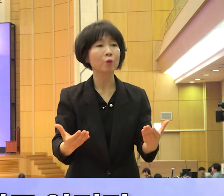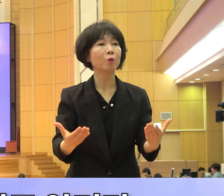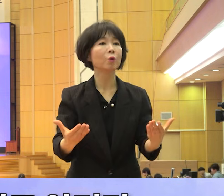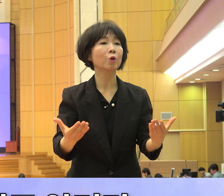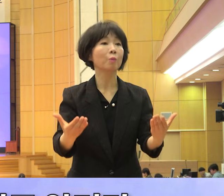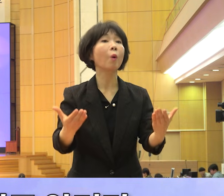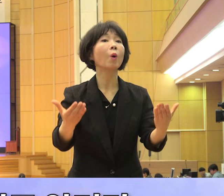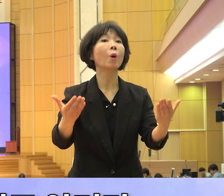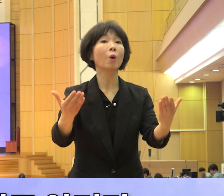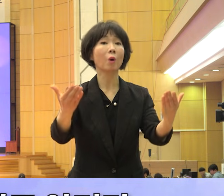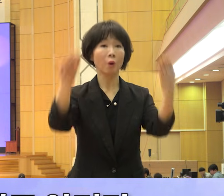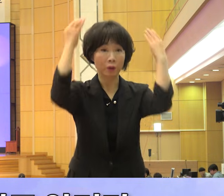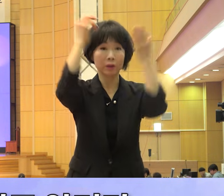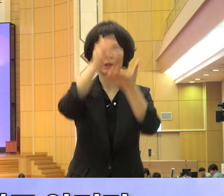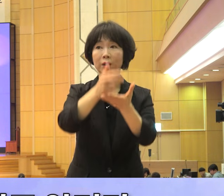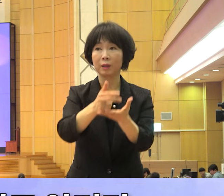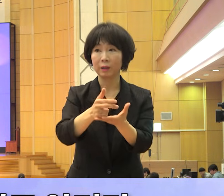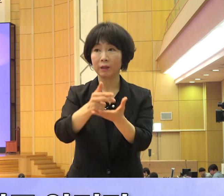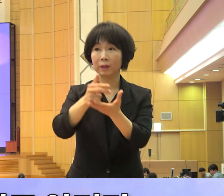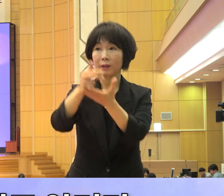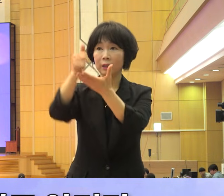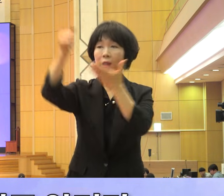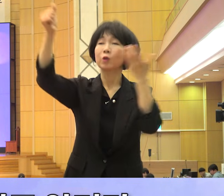영원한 축복을